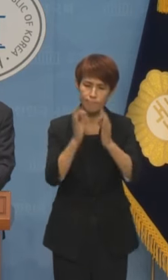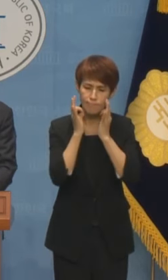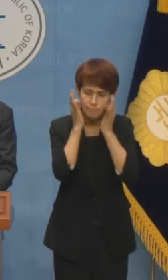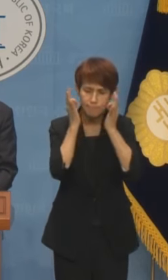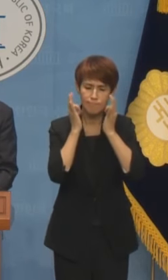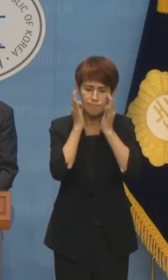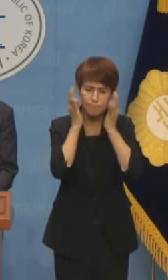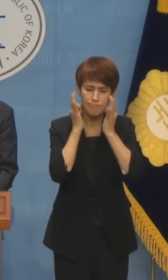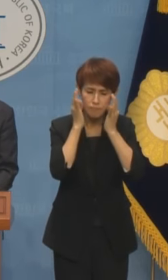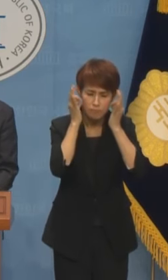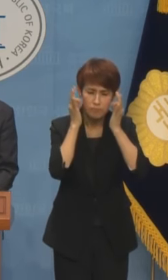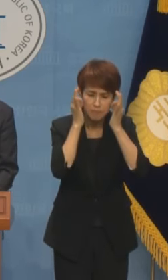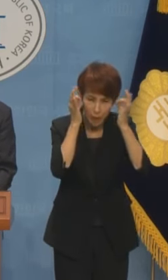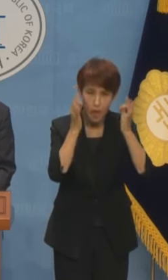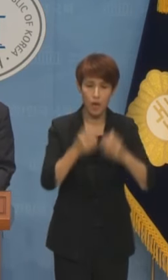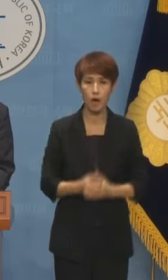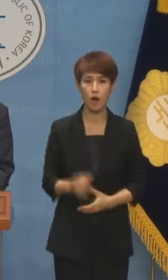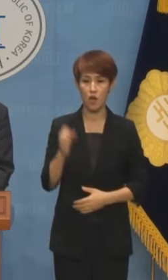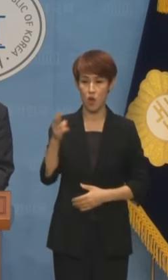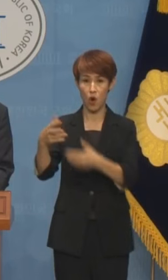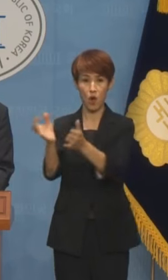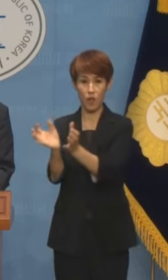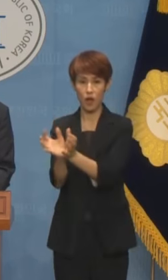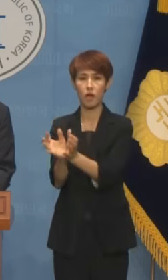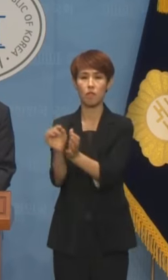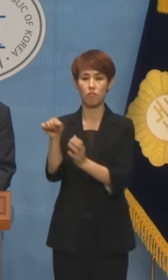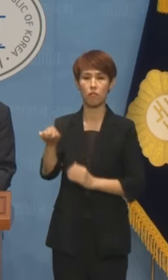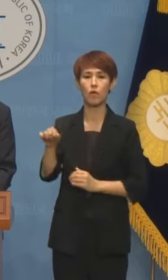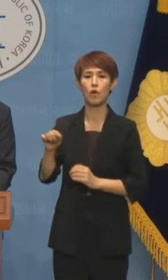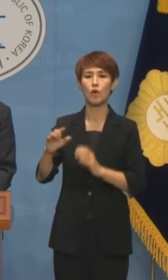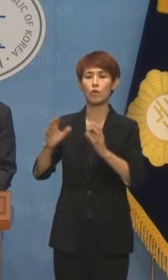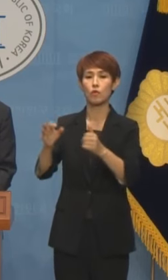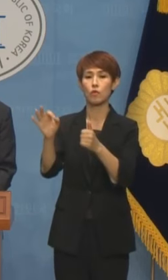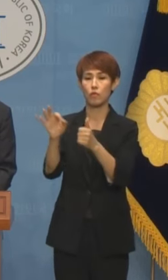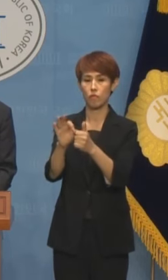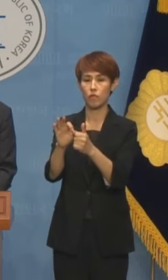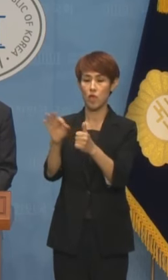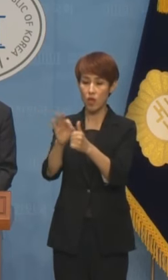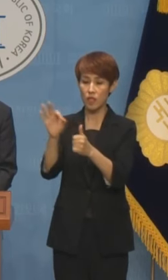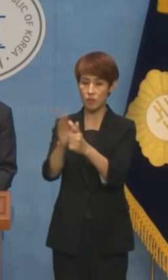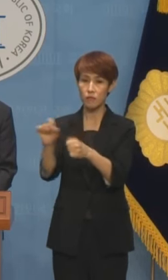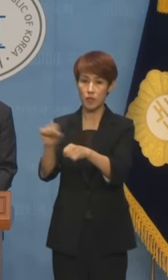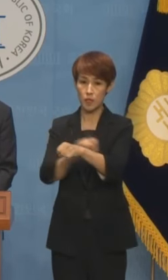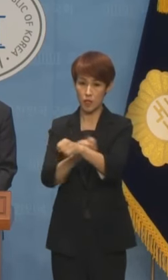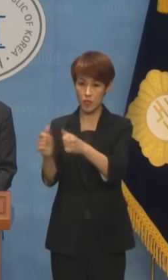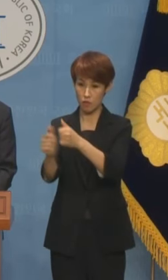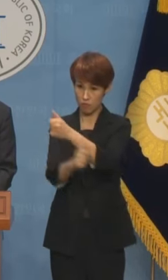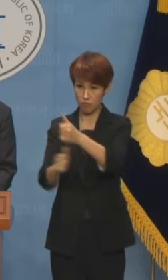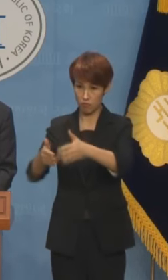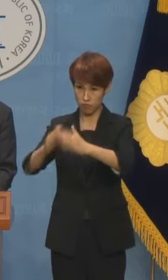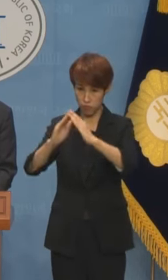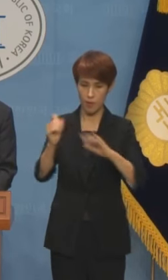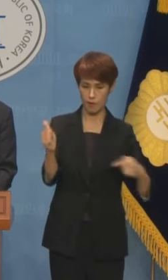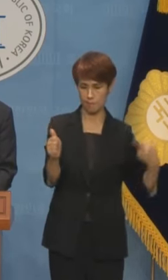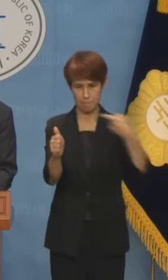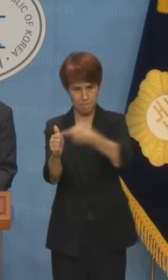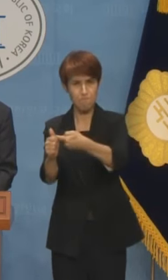다해왔다. 여당의 국회 연금특위 설치 요구에 즉각 응했고 주도적으로